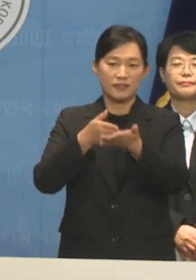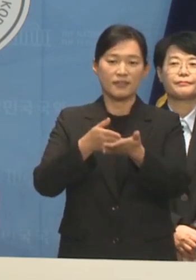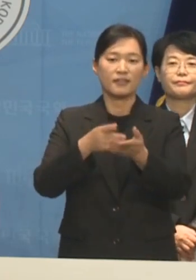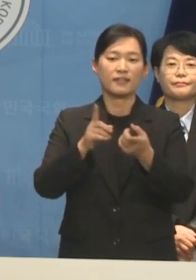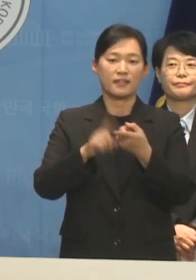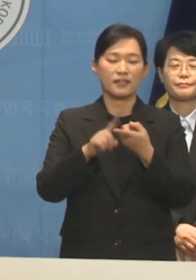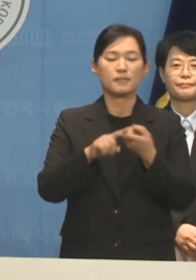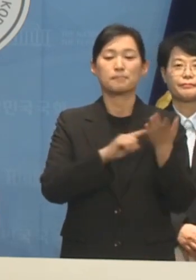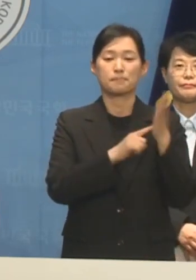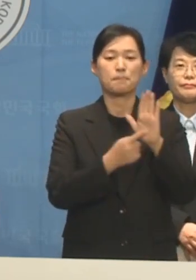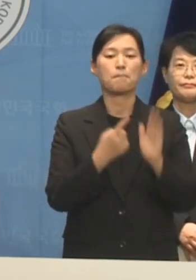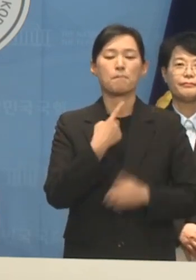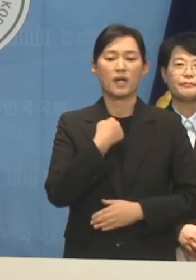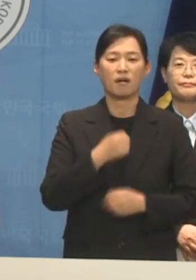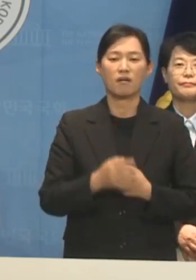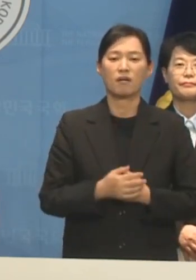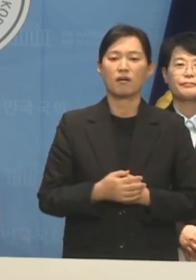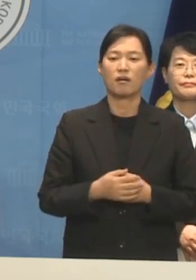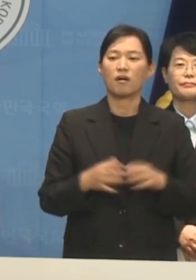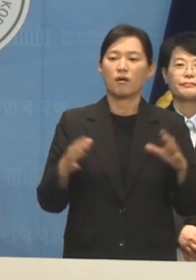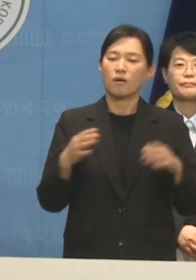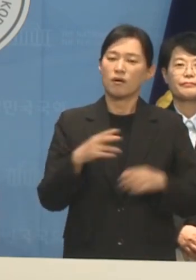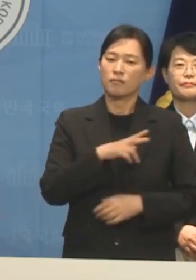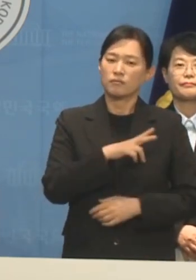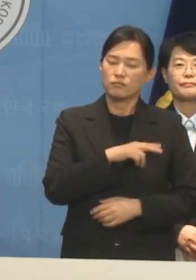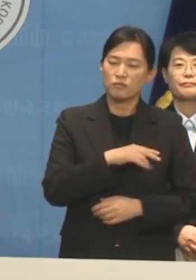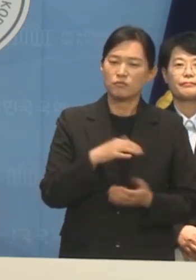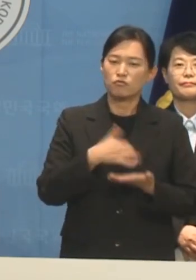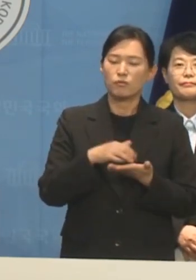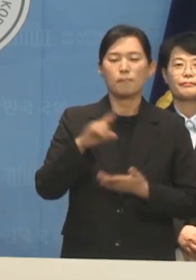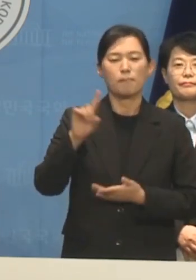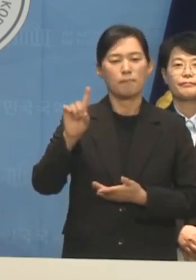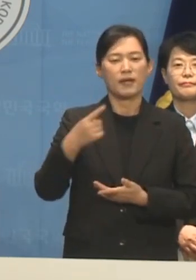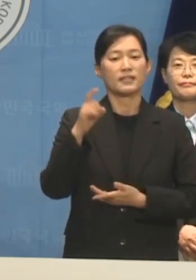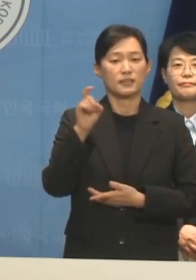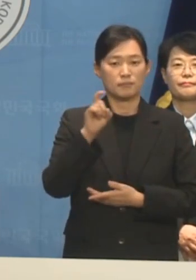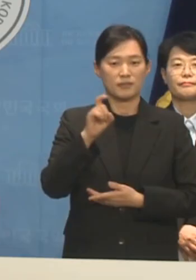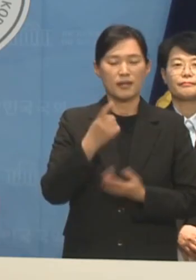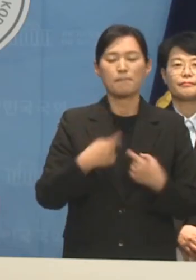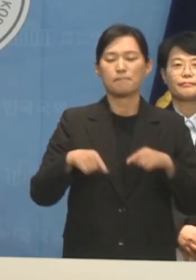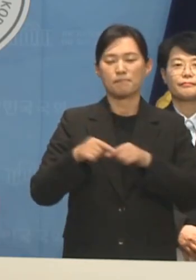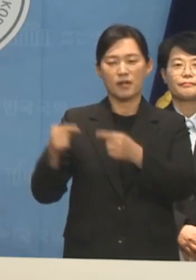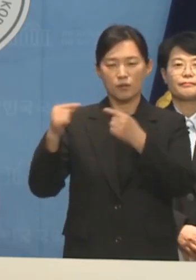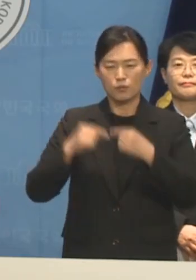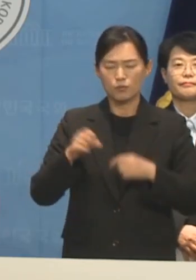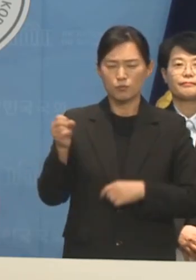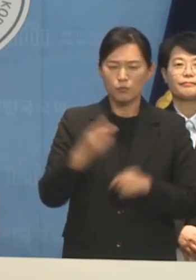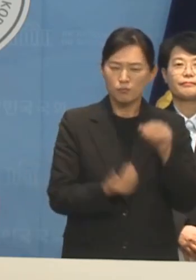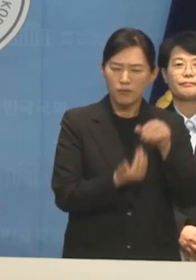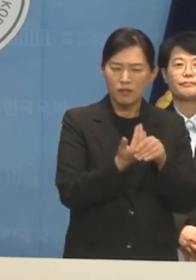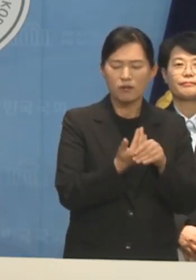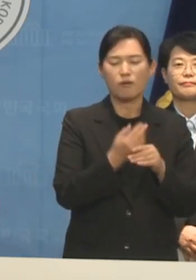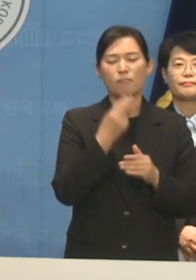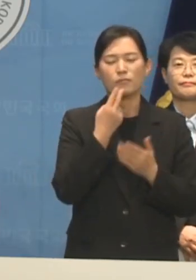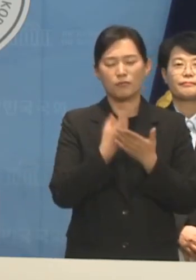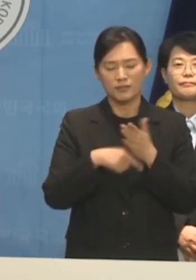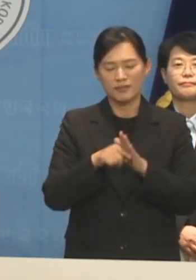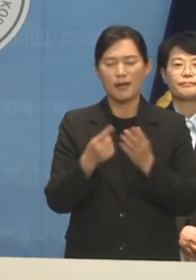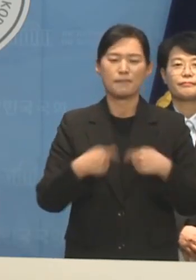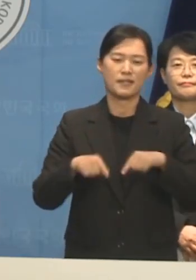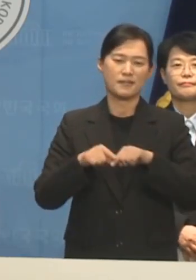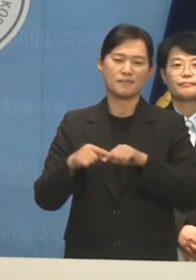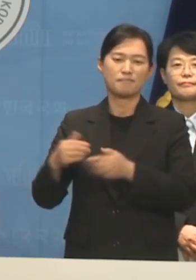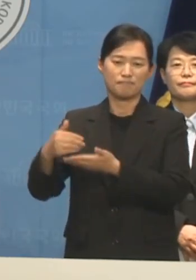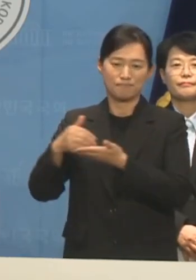기자회견을 한 바 있습니다. 총 110명의 의원들이 함께해 주셨고 다시는 참사를 반복해서는 안 된다는 결의로 발의에 동참해